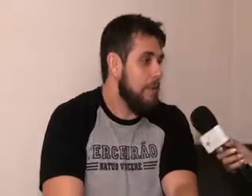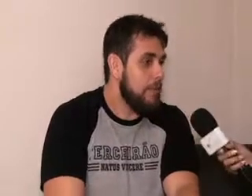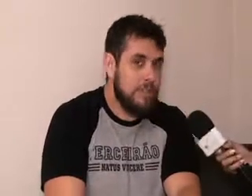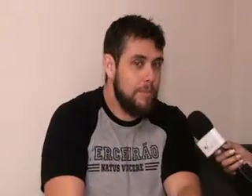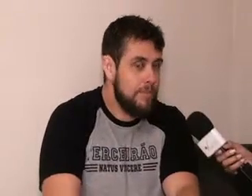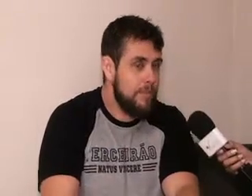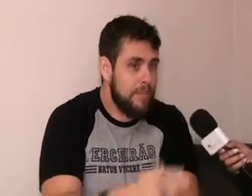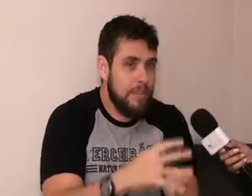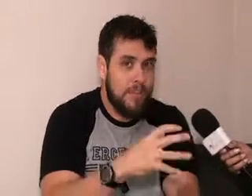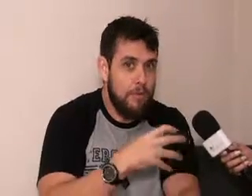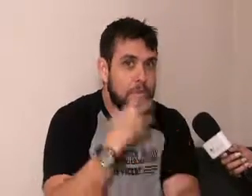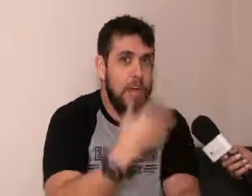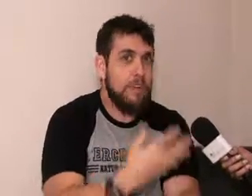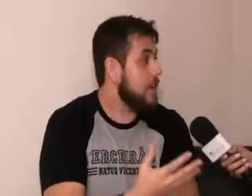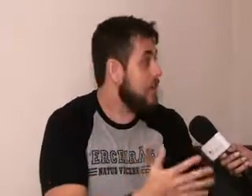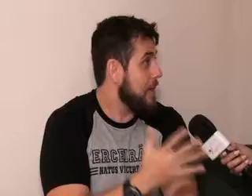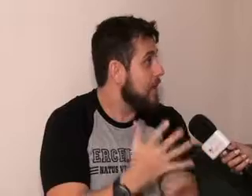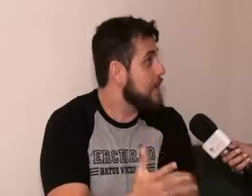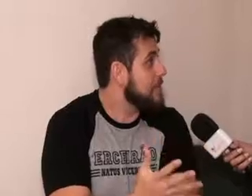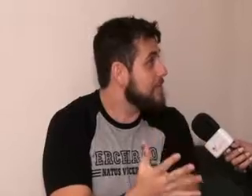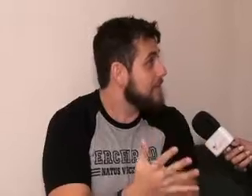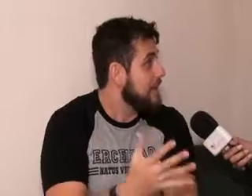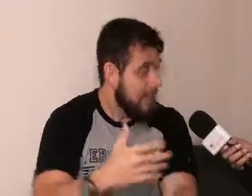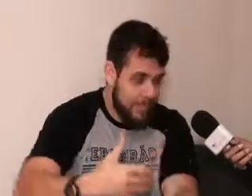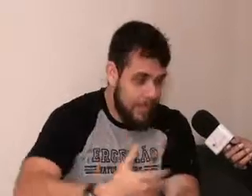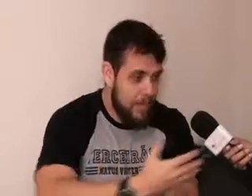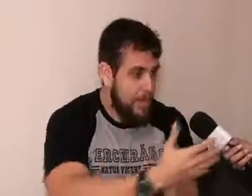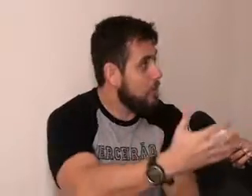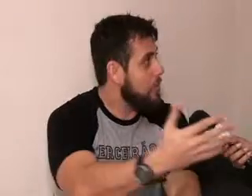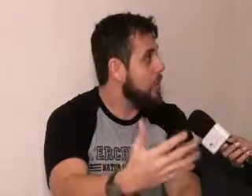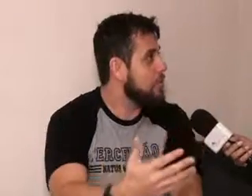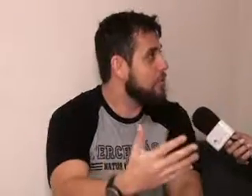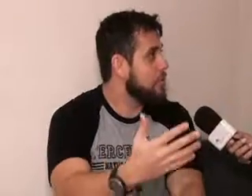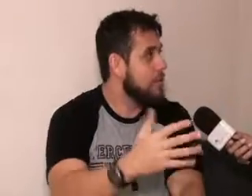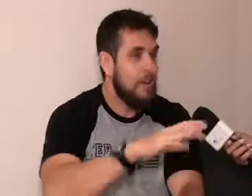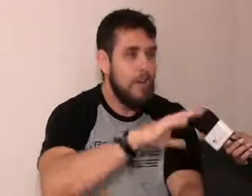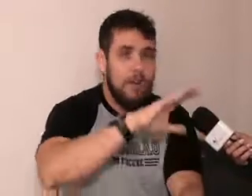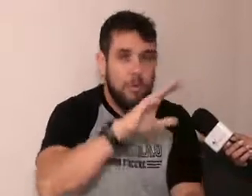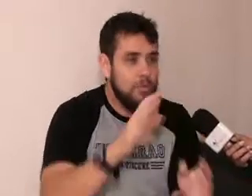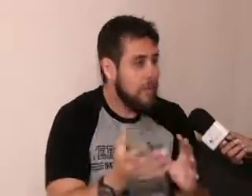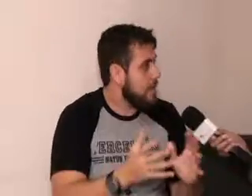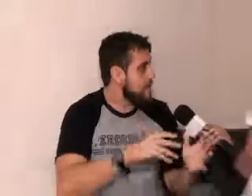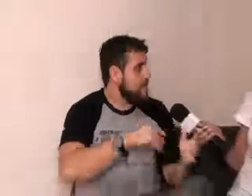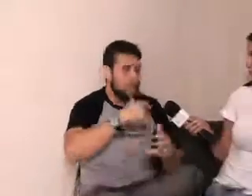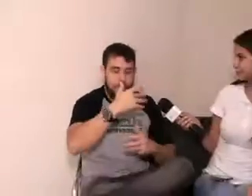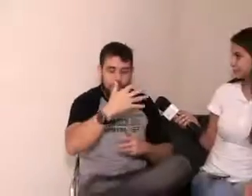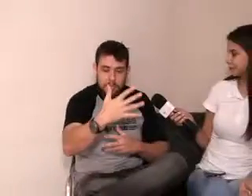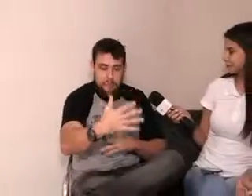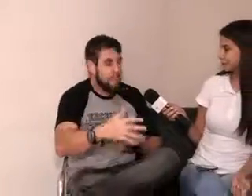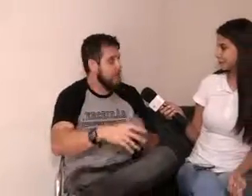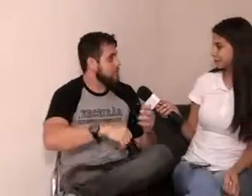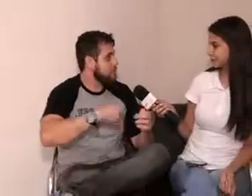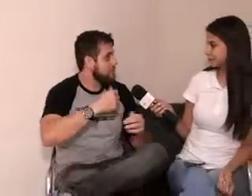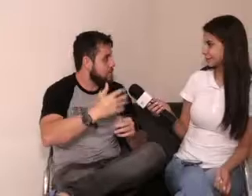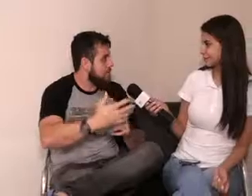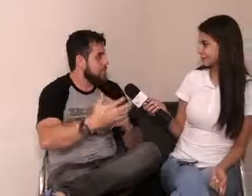Primeiro você precisa ter a vontade de querer aprender Libras. Estar no meio da comunidade surda. Com certeza, no primeiro momento que um surdo te vê,